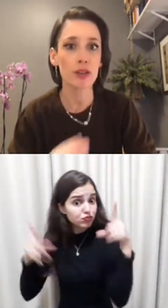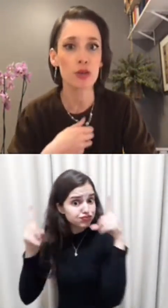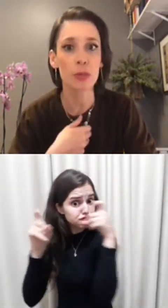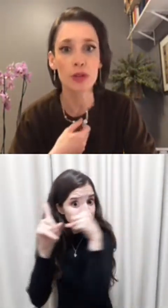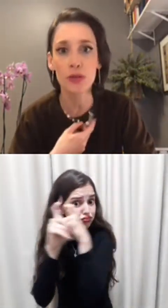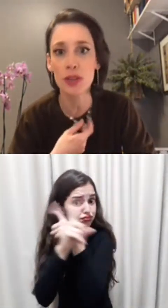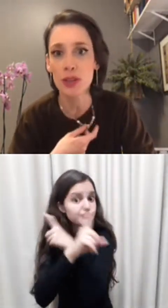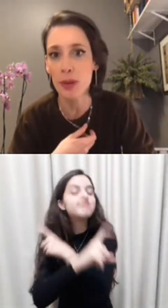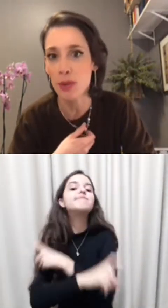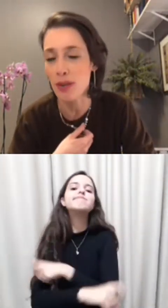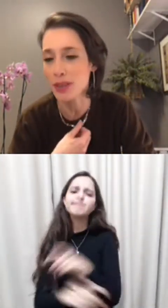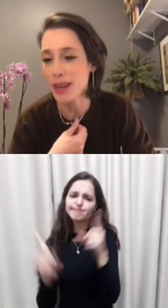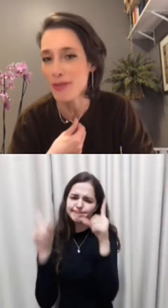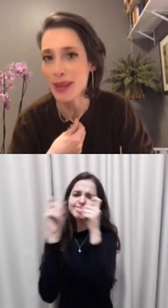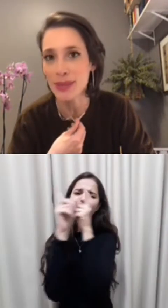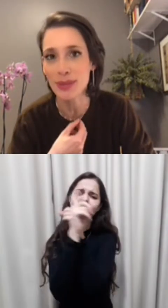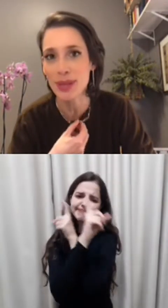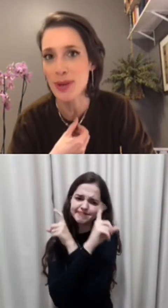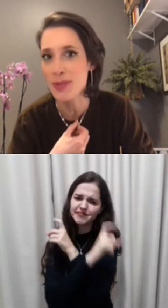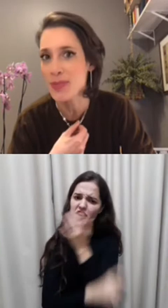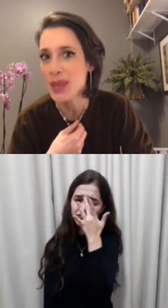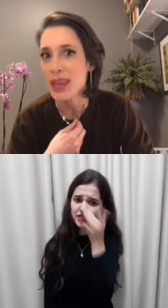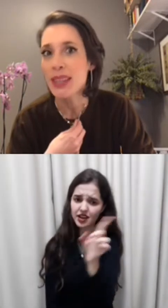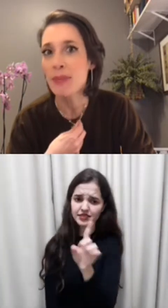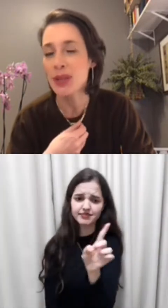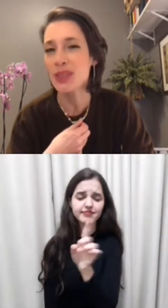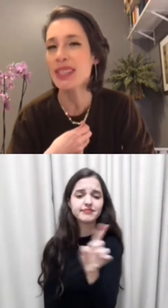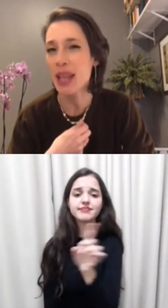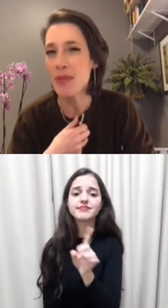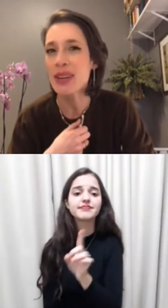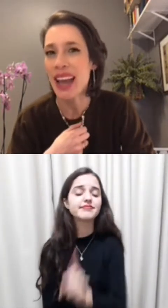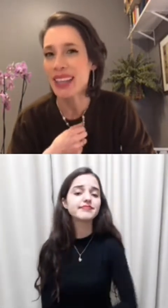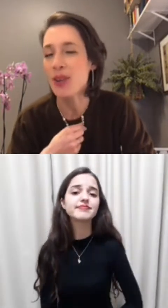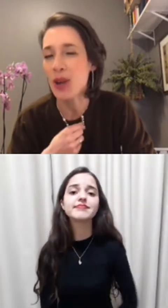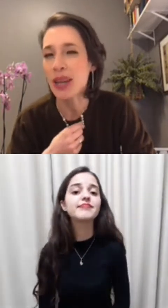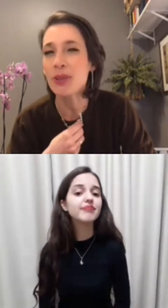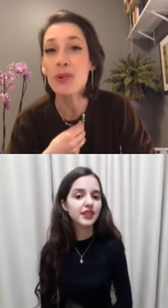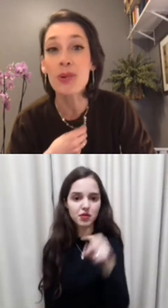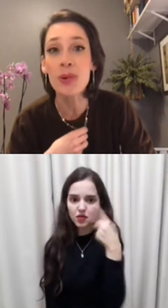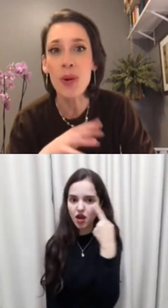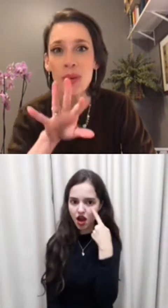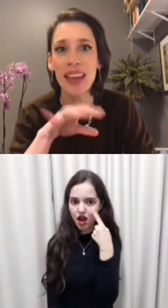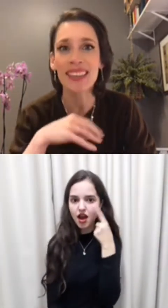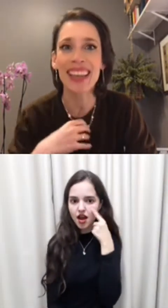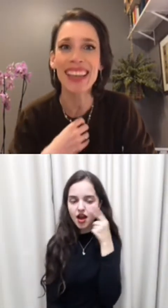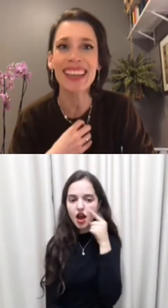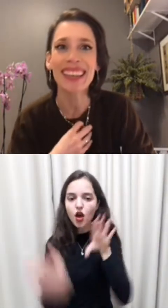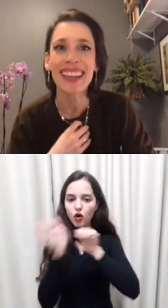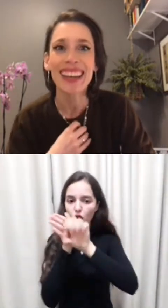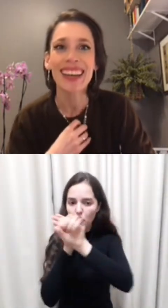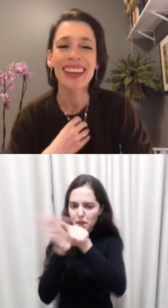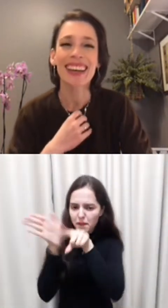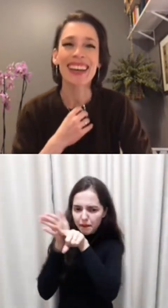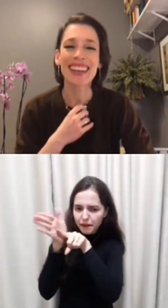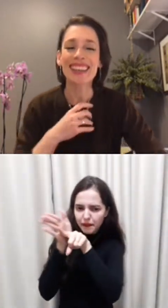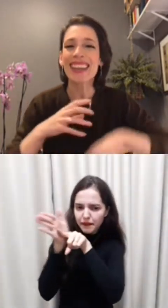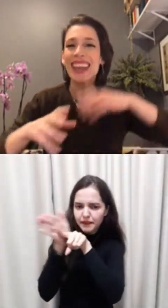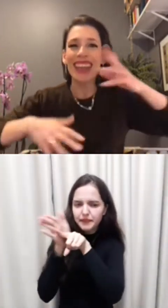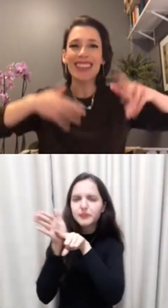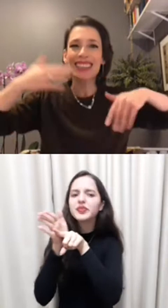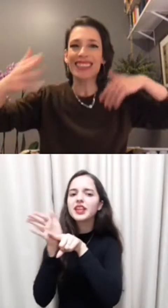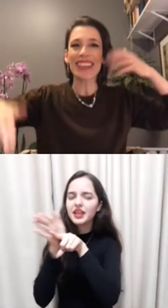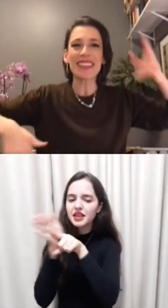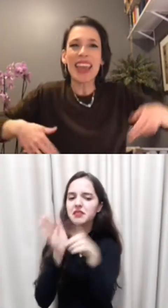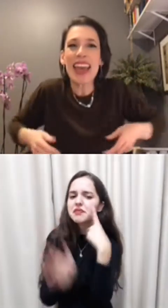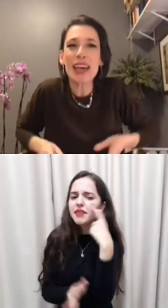Era super difícil a prova, não era fácil, não. Depois vocês deem uma olhada. Coloquem no Google, quem tem